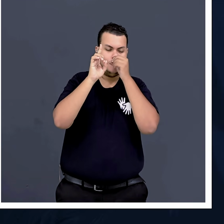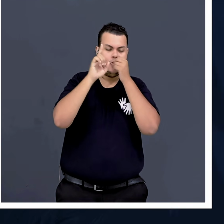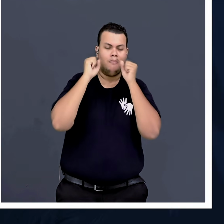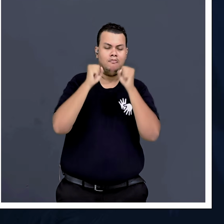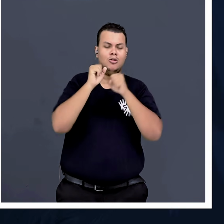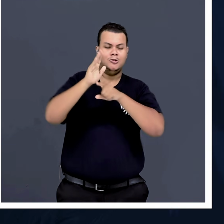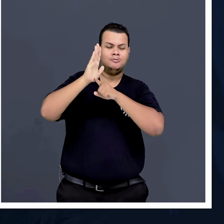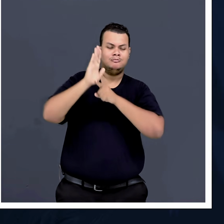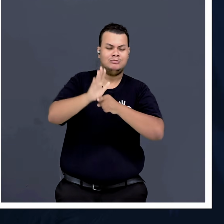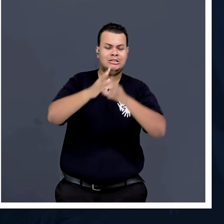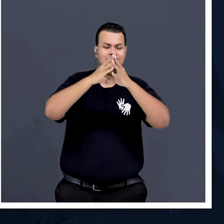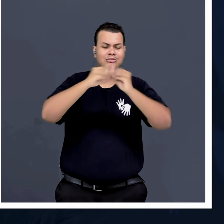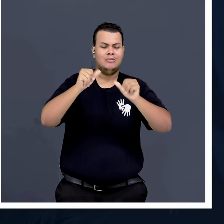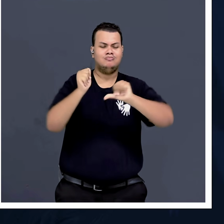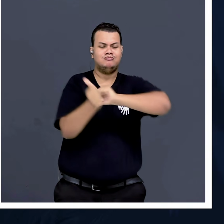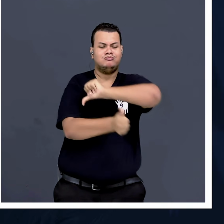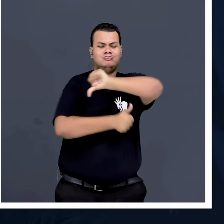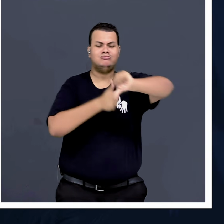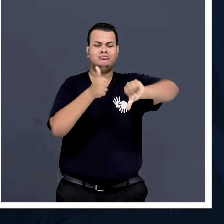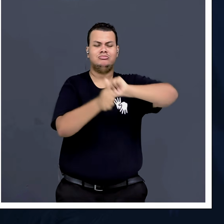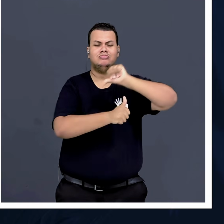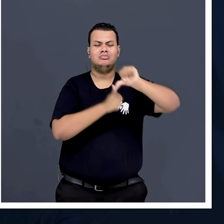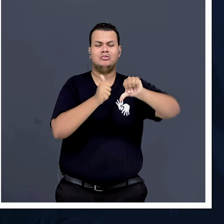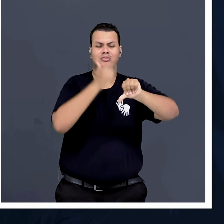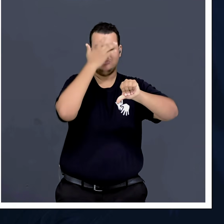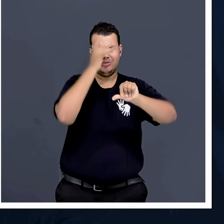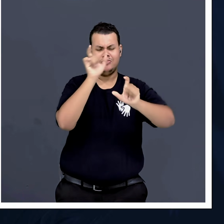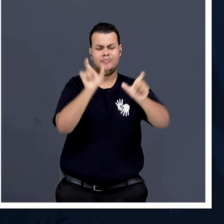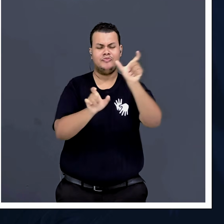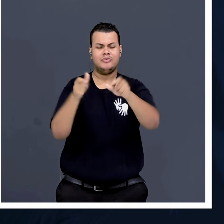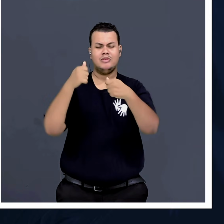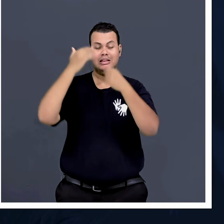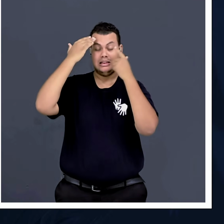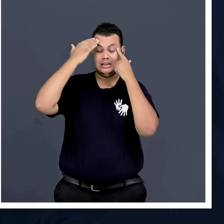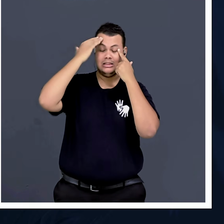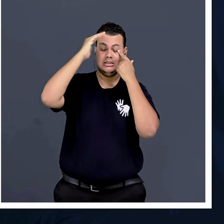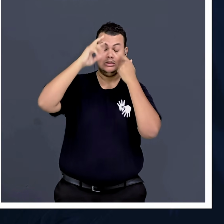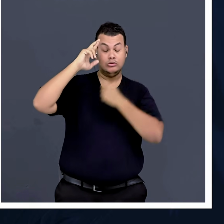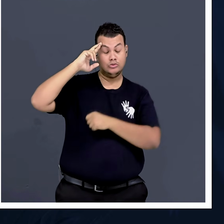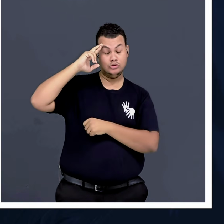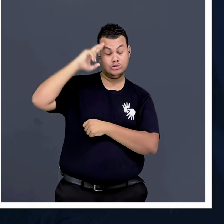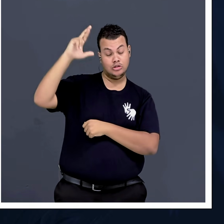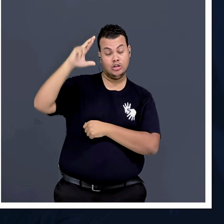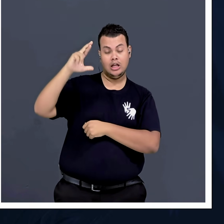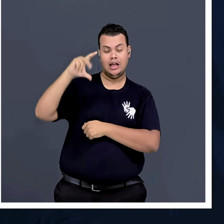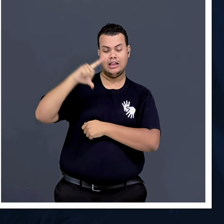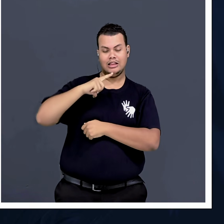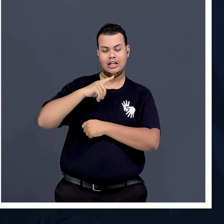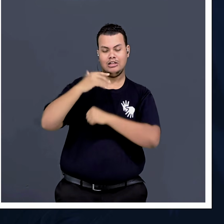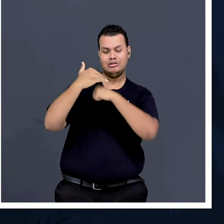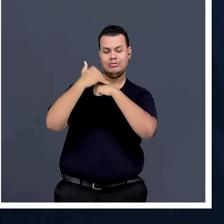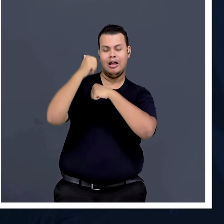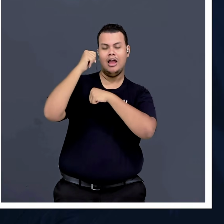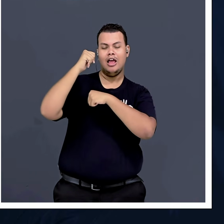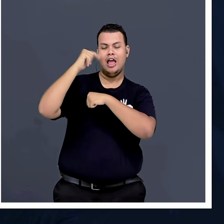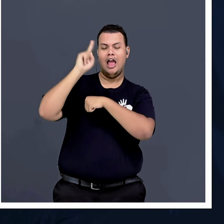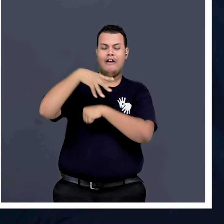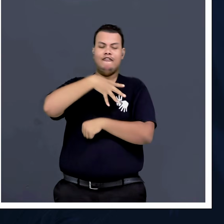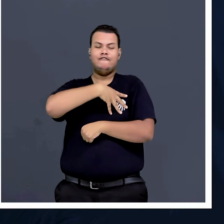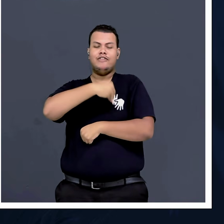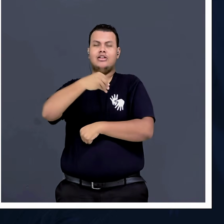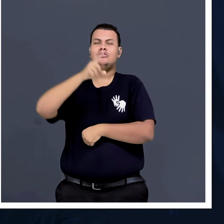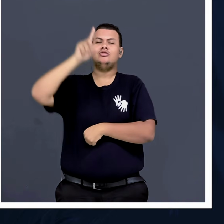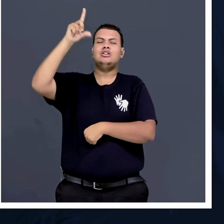haja cura nesta manhã, que todos aqueles entendam que o Senhor nos fez filhos, que o Senhor